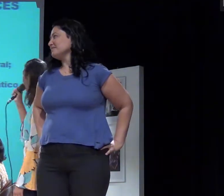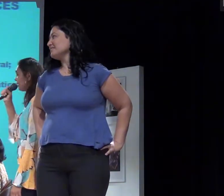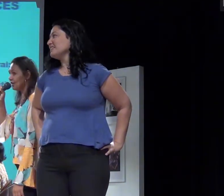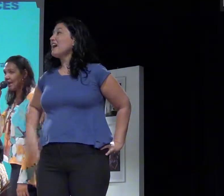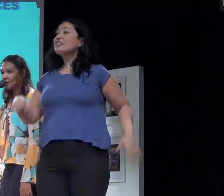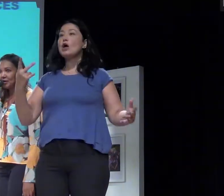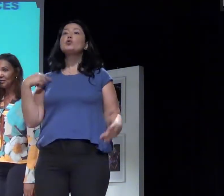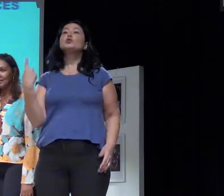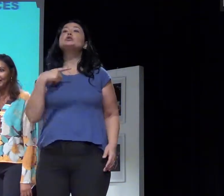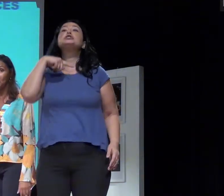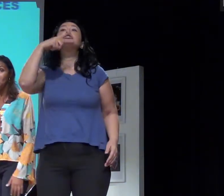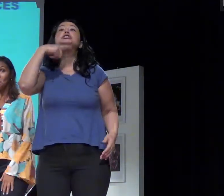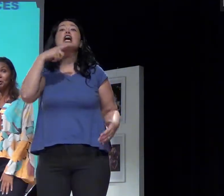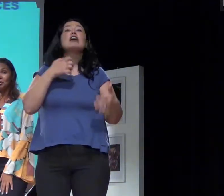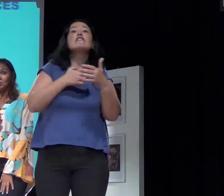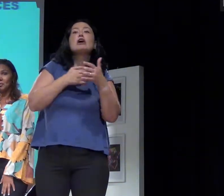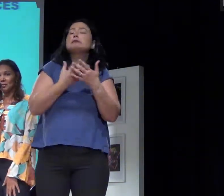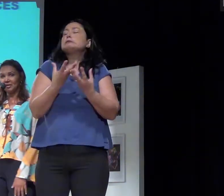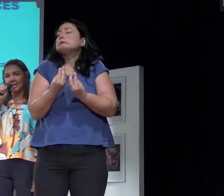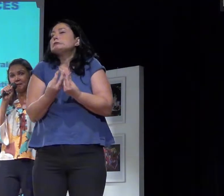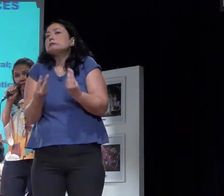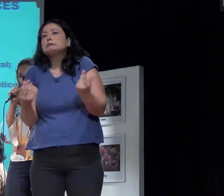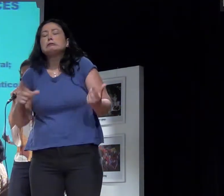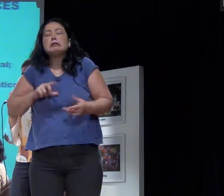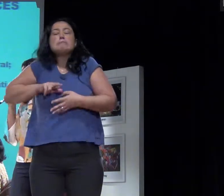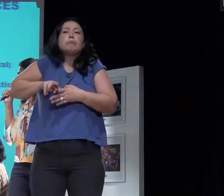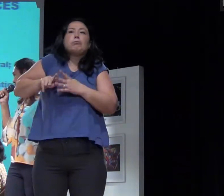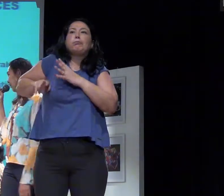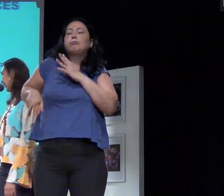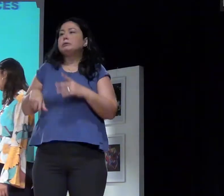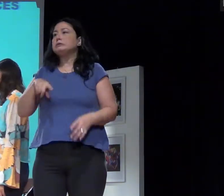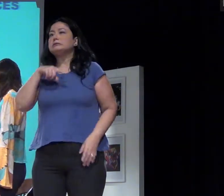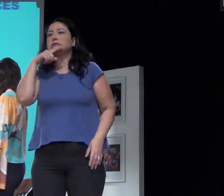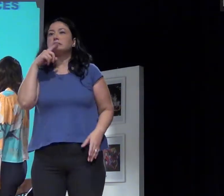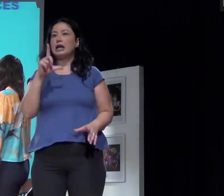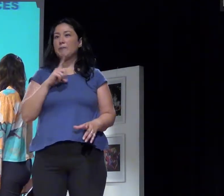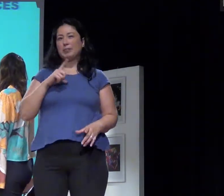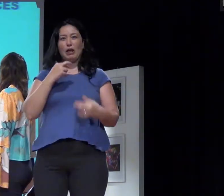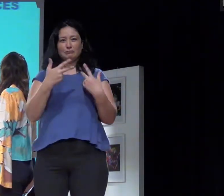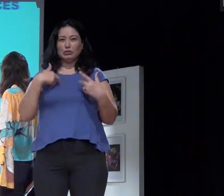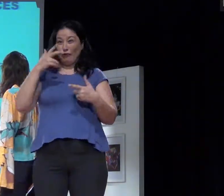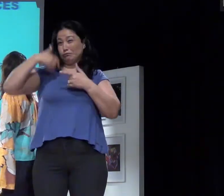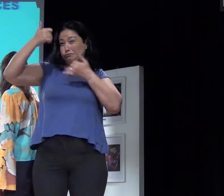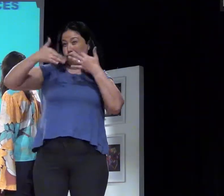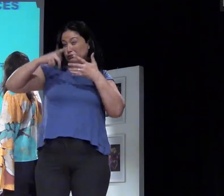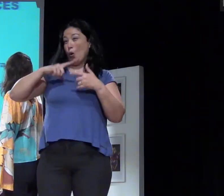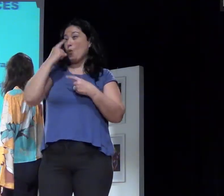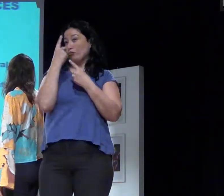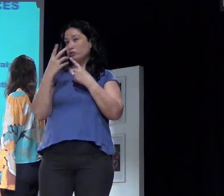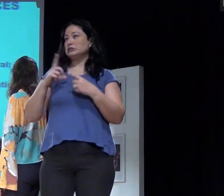E os nossos desafios, né? São muitos, muitos desafios. Eu vou aqui enumerar alguns. Nós temos